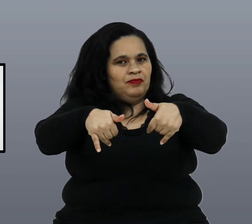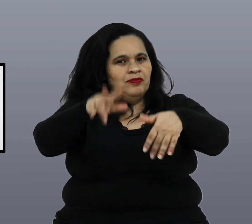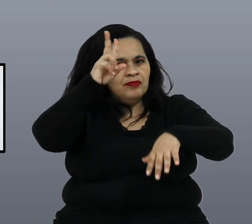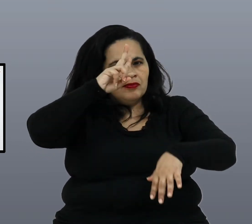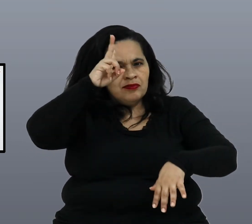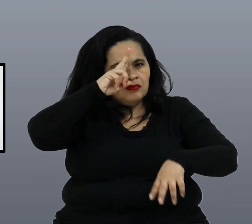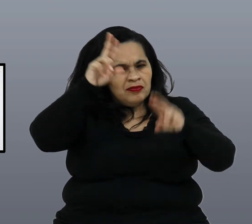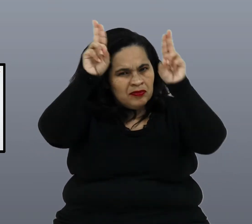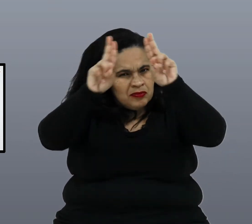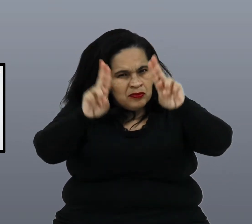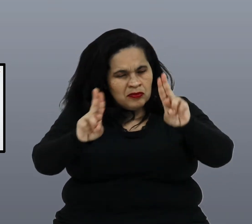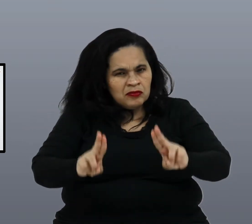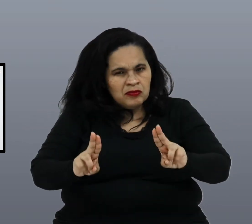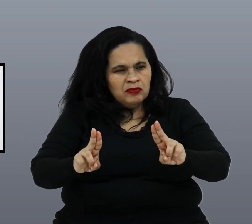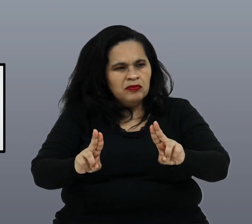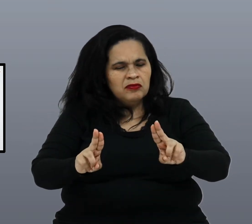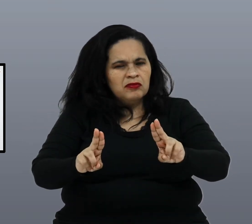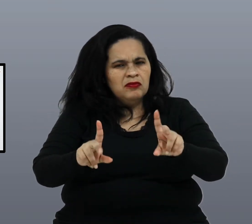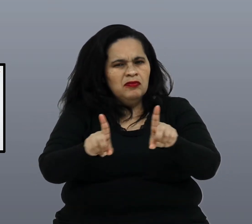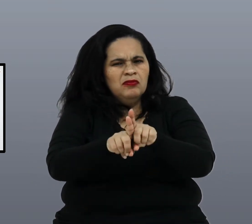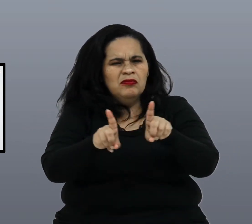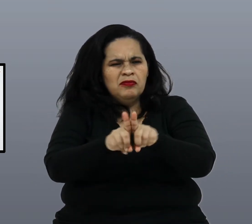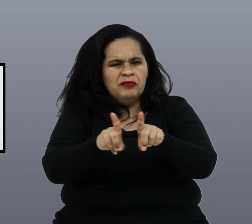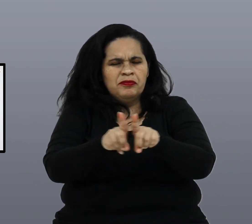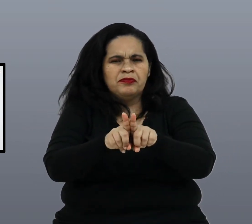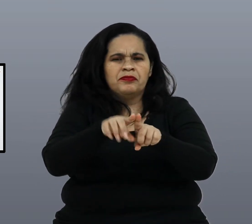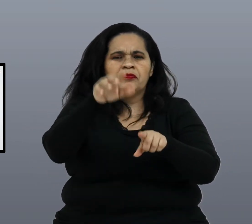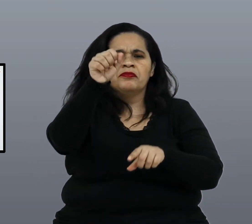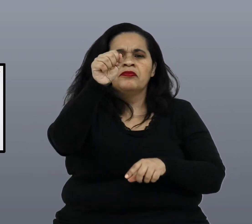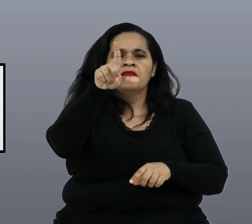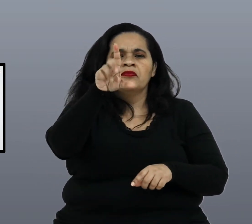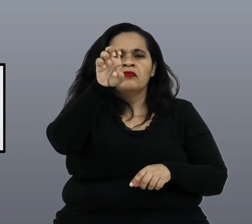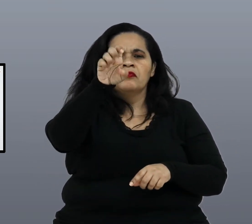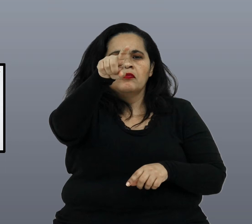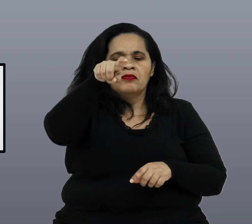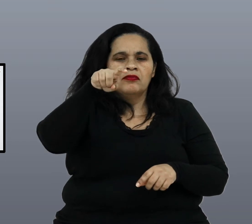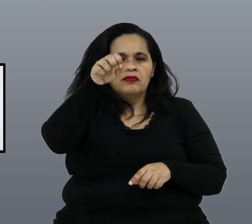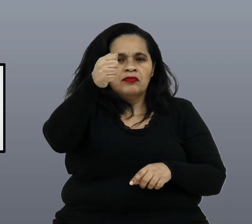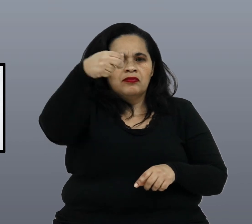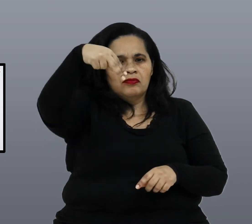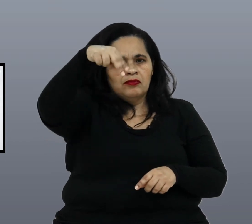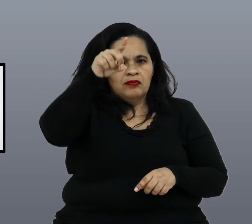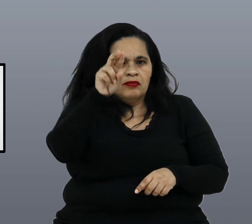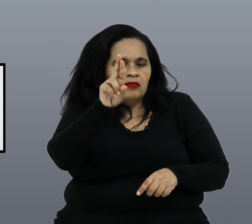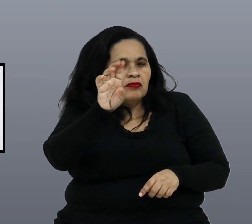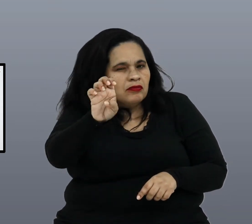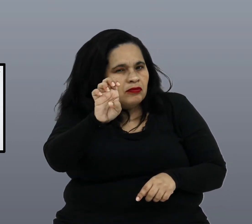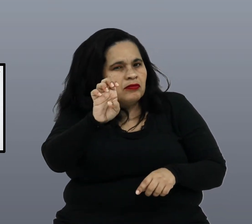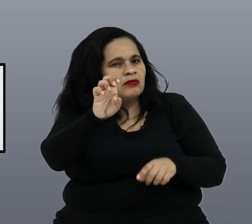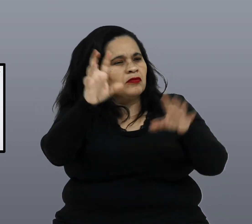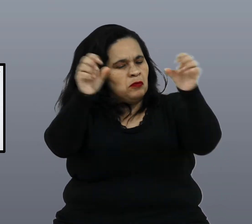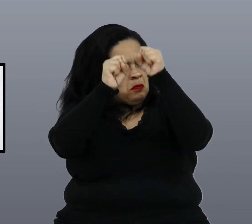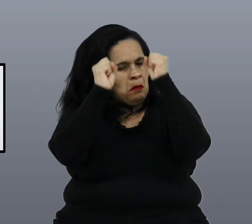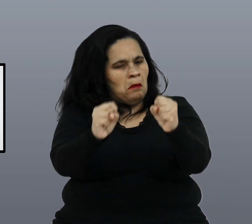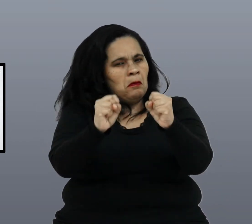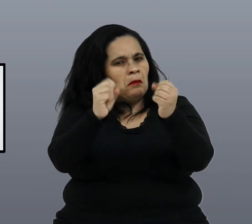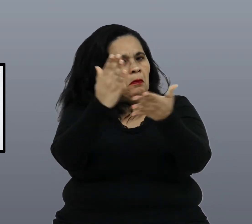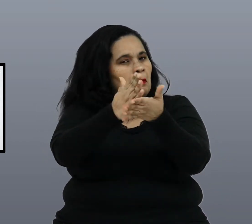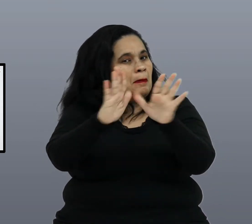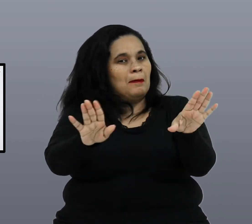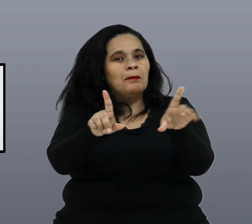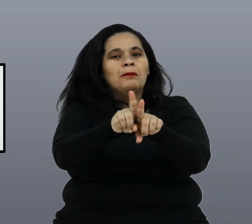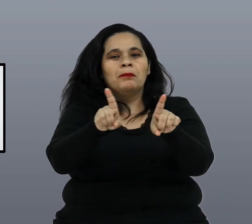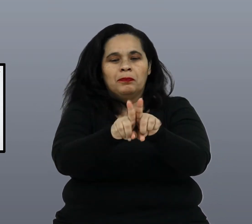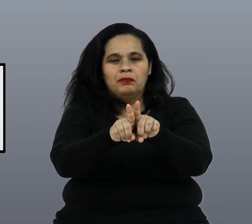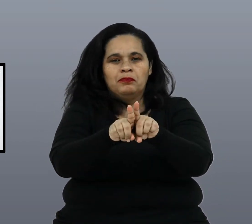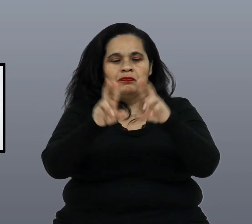asas, né? Assim como de Alexandre o Grande também foi tirado ali o seu poder, do Império Romano não vai